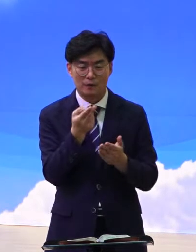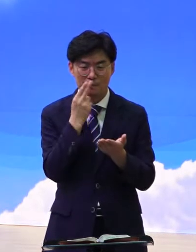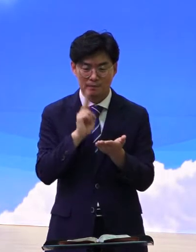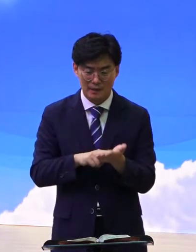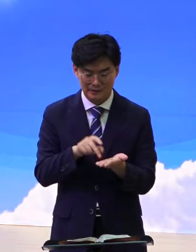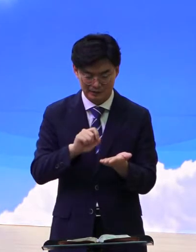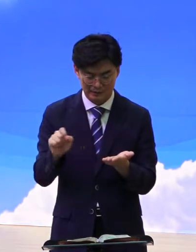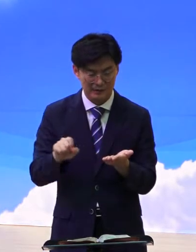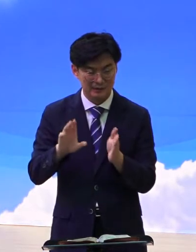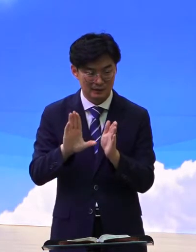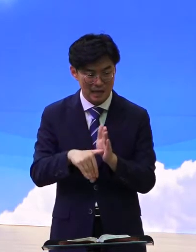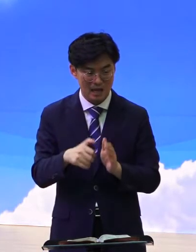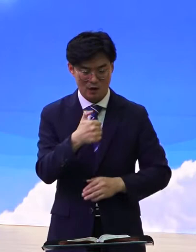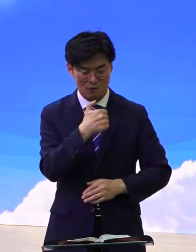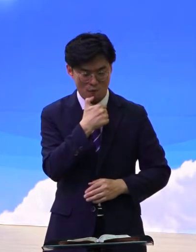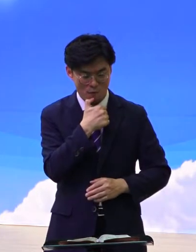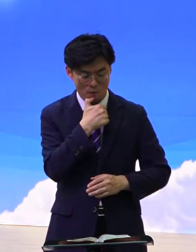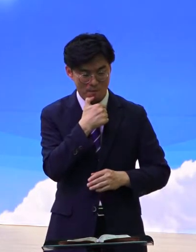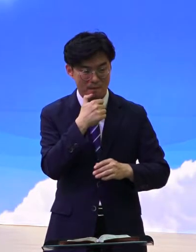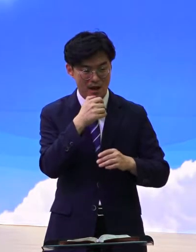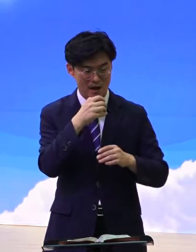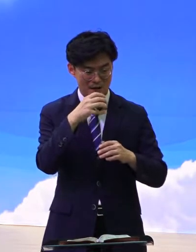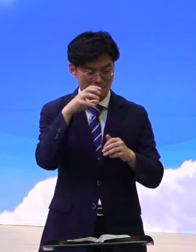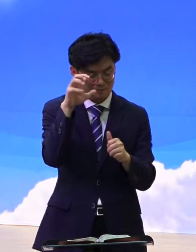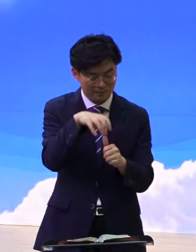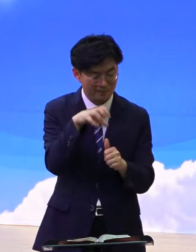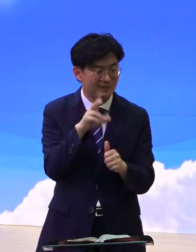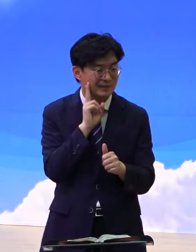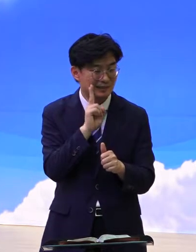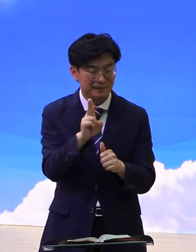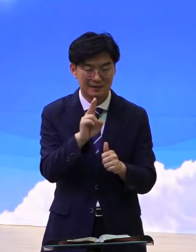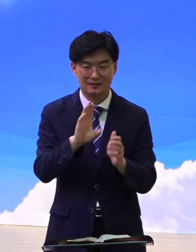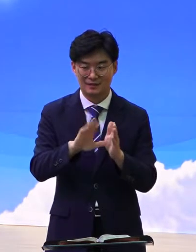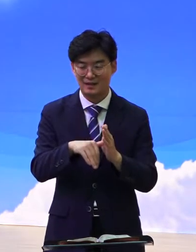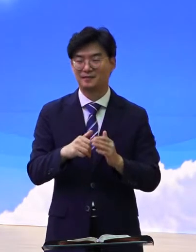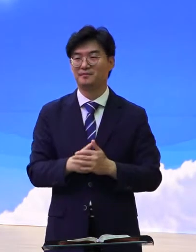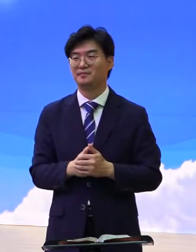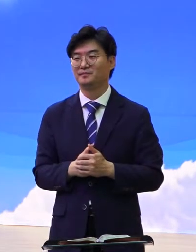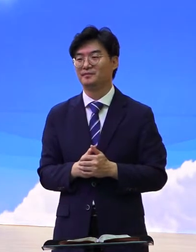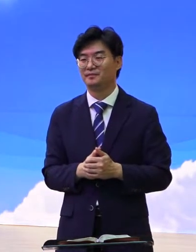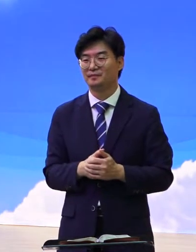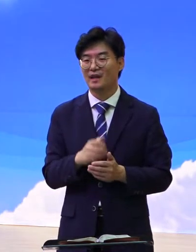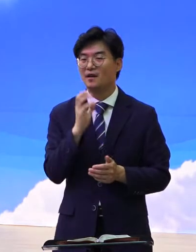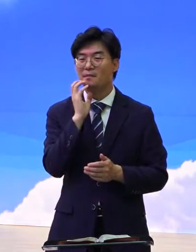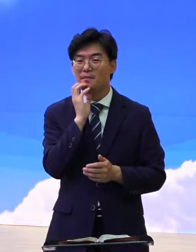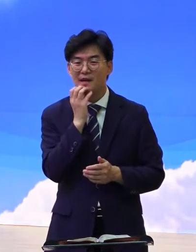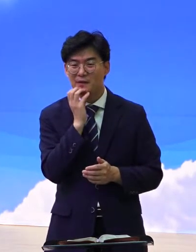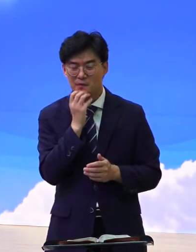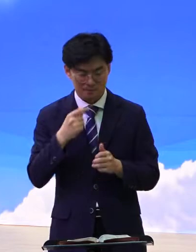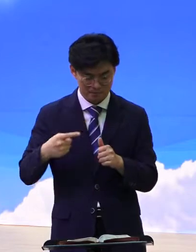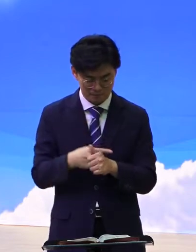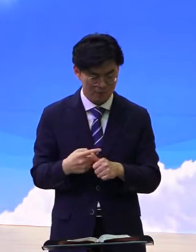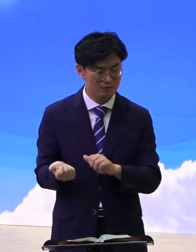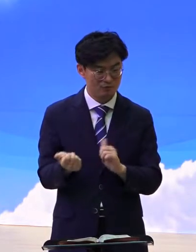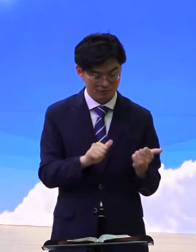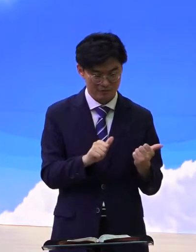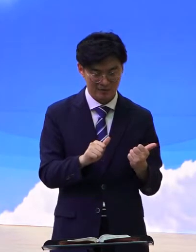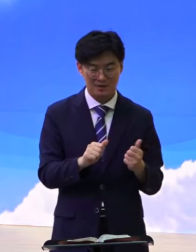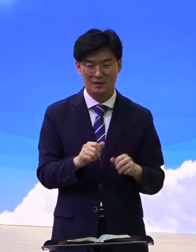네로 황제가 AD 64년경에 박해를 통해 베드로를 죽였습니다. 베드로도